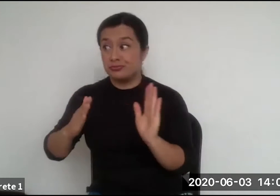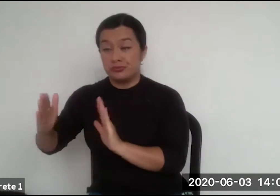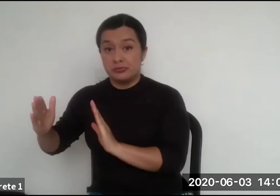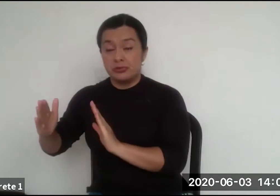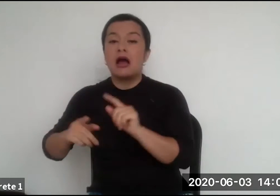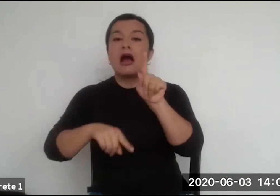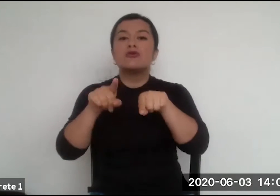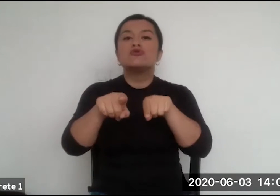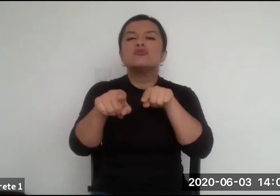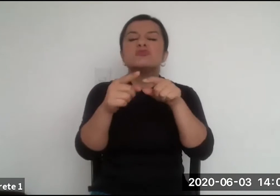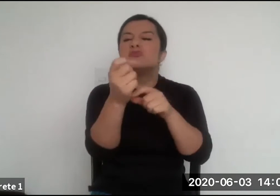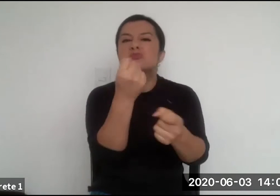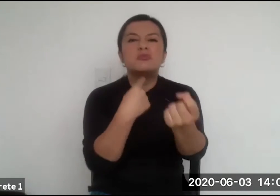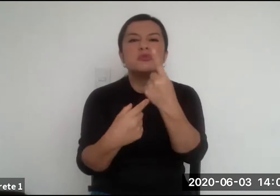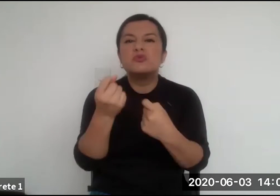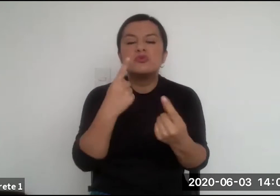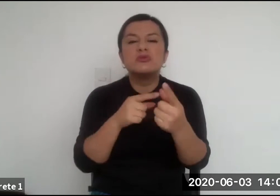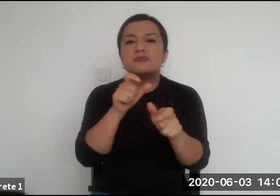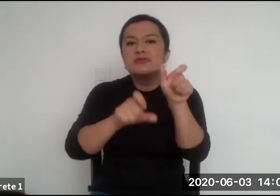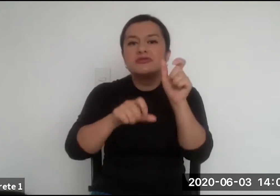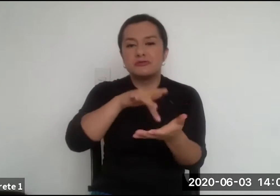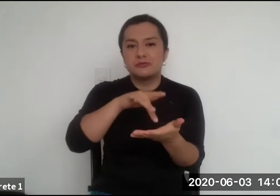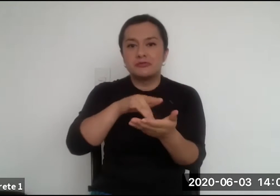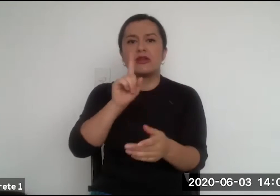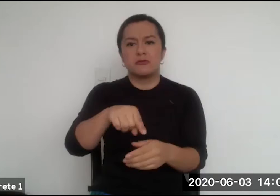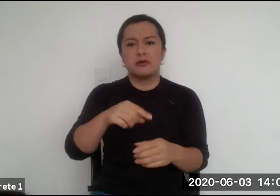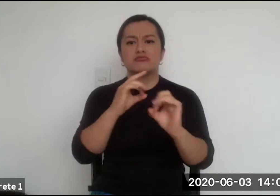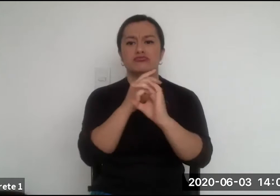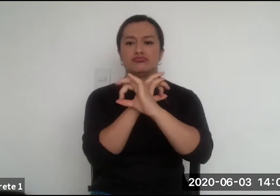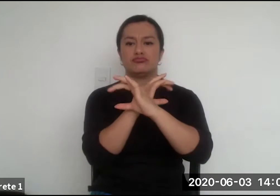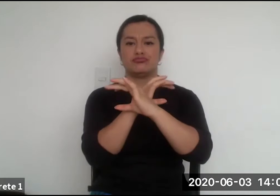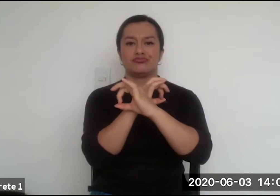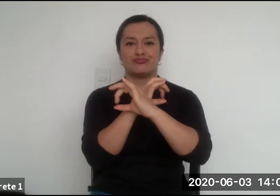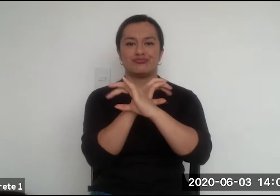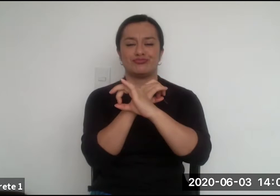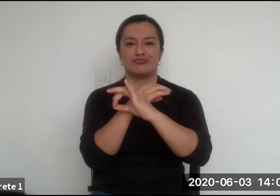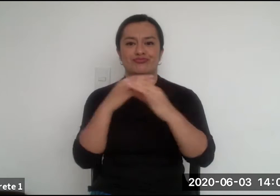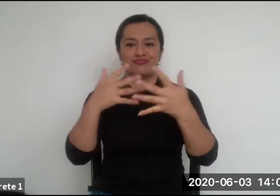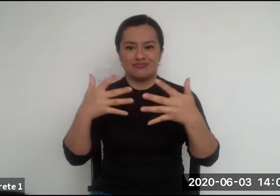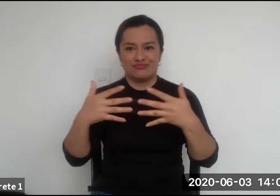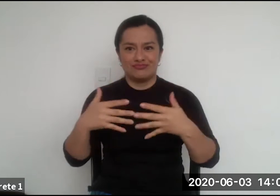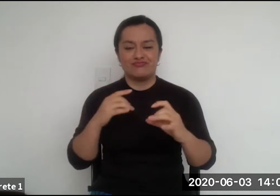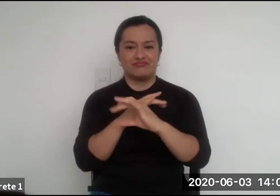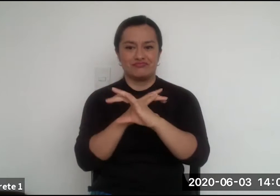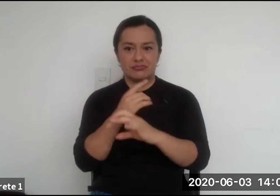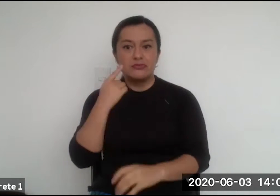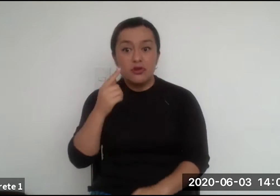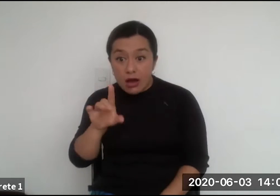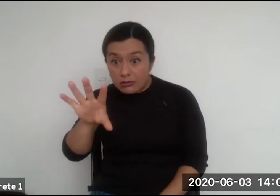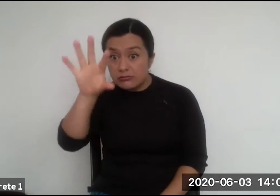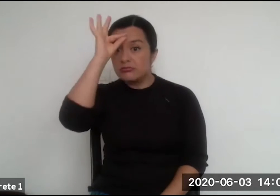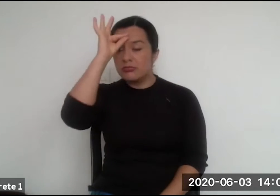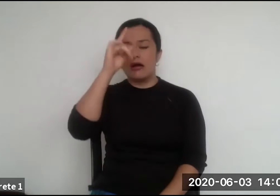asistentes tengan, que pueden ir escribiendo en el chat, que yo voy a estar como pendiente para poder transferirlas.